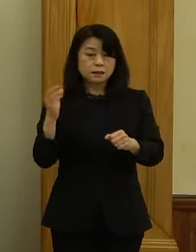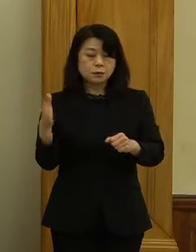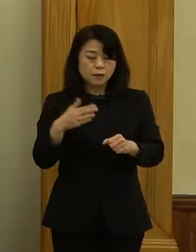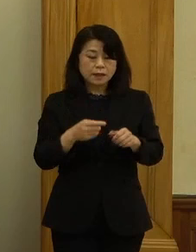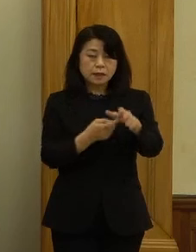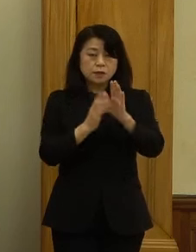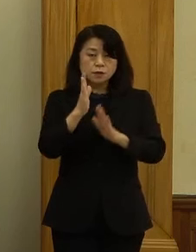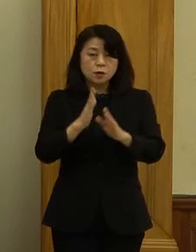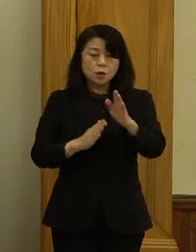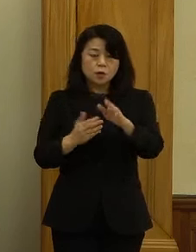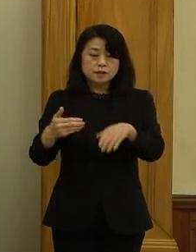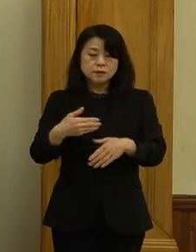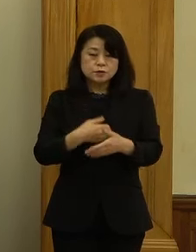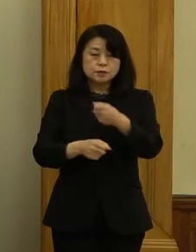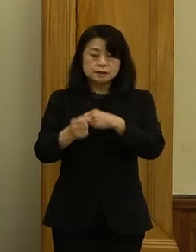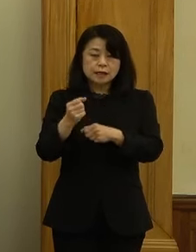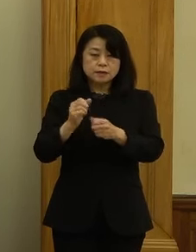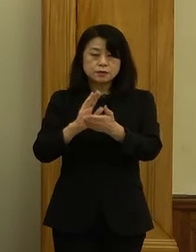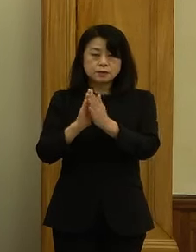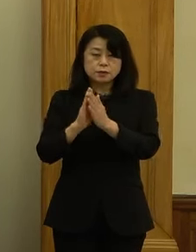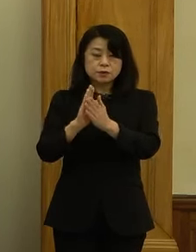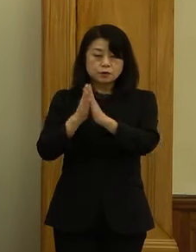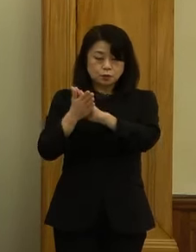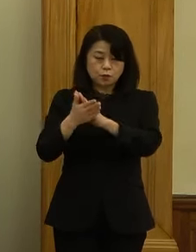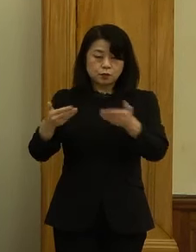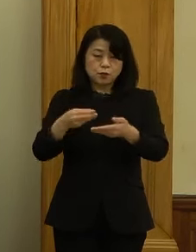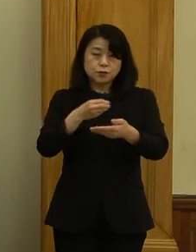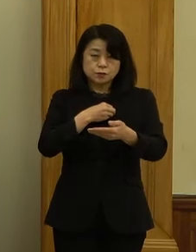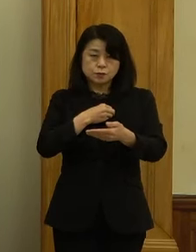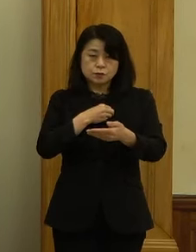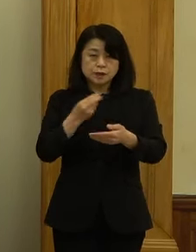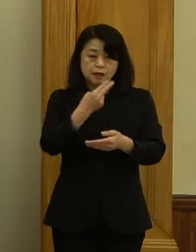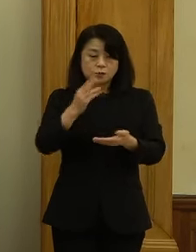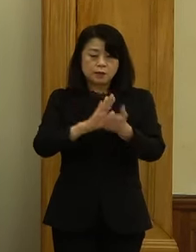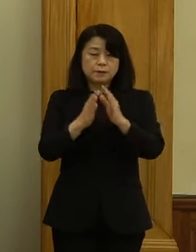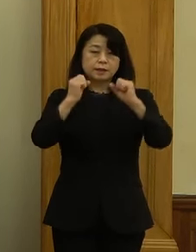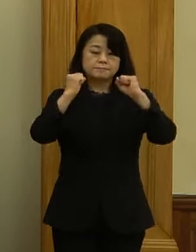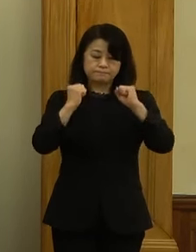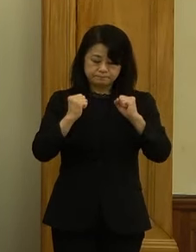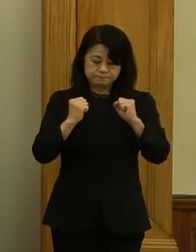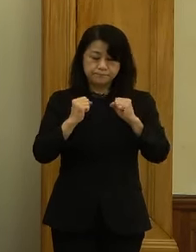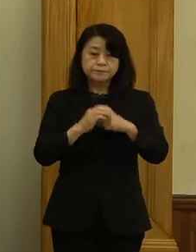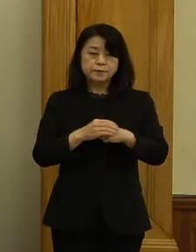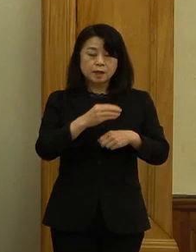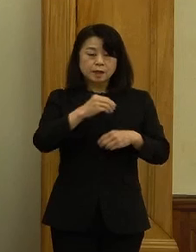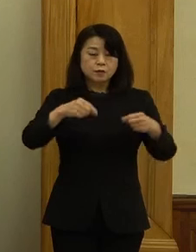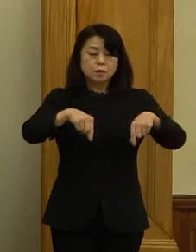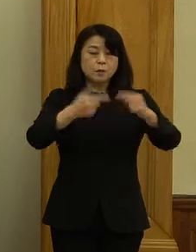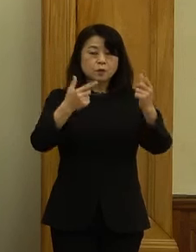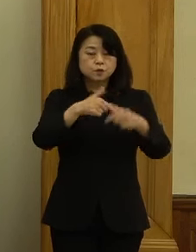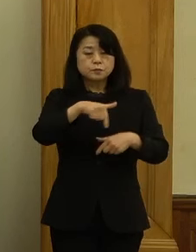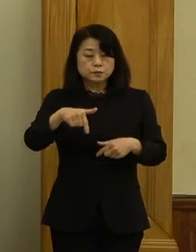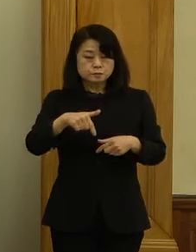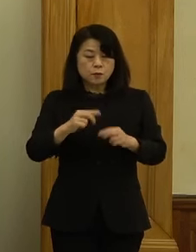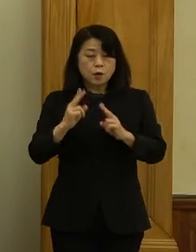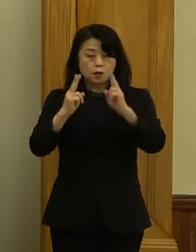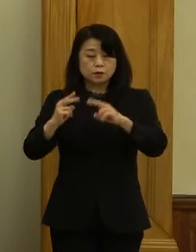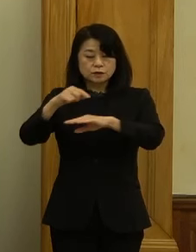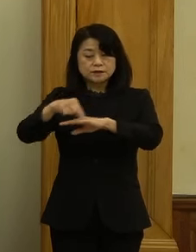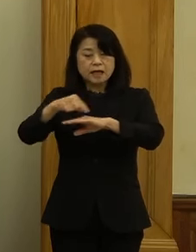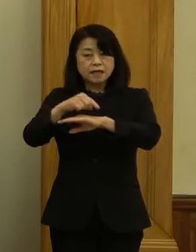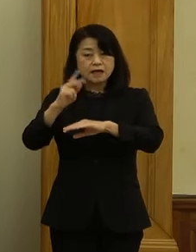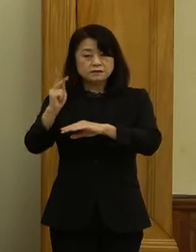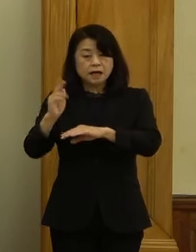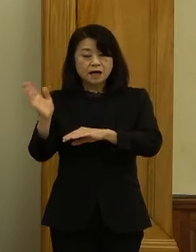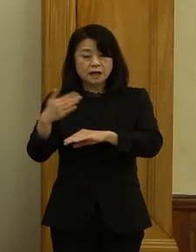から農林水産省の職員が本件に常駐をいたいておりますえ土木部においても都市計画から